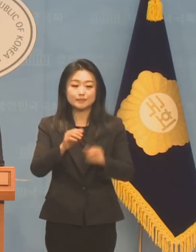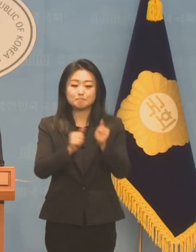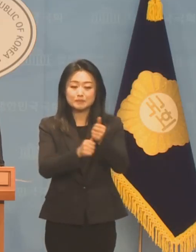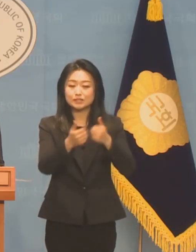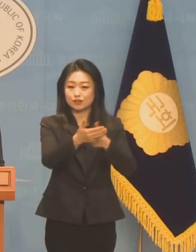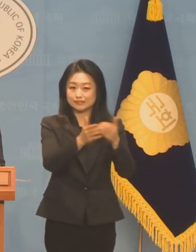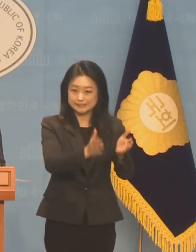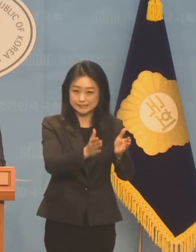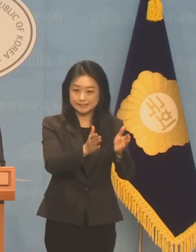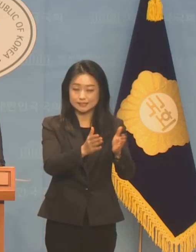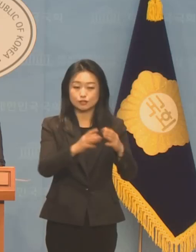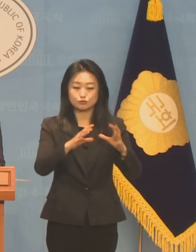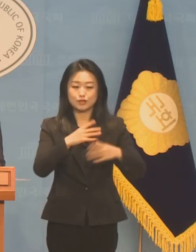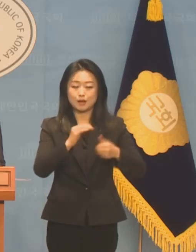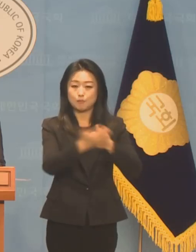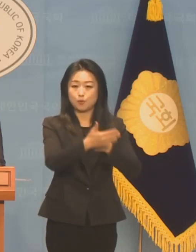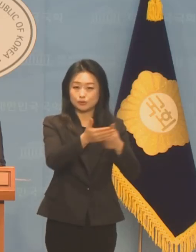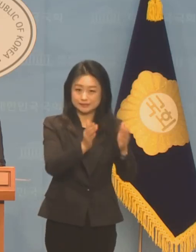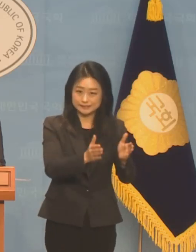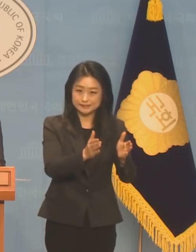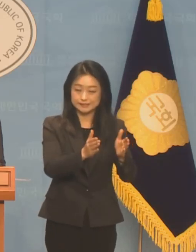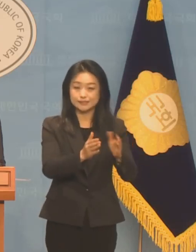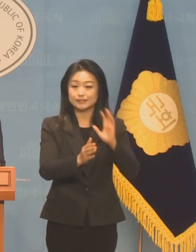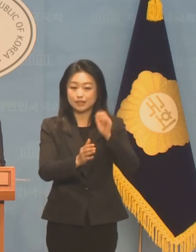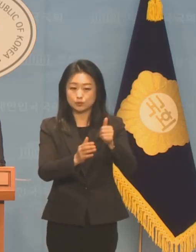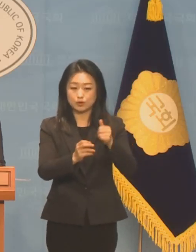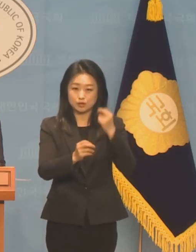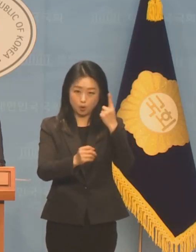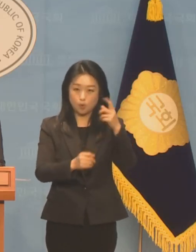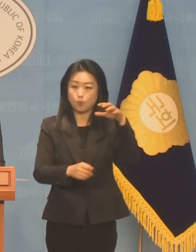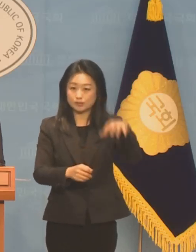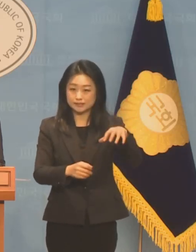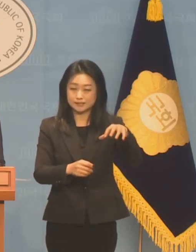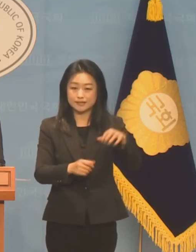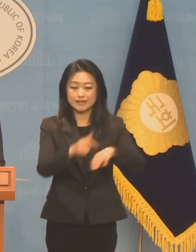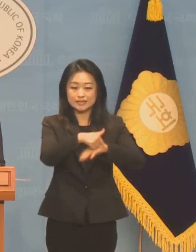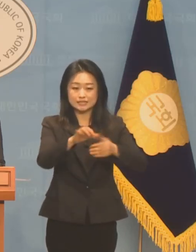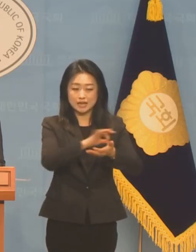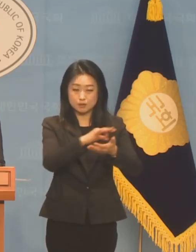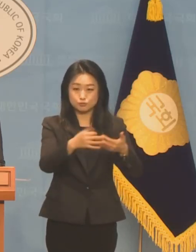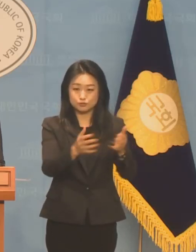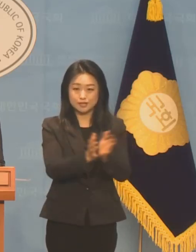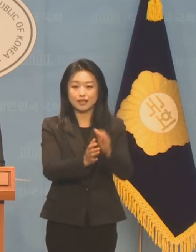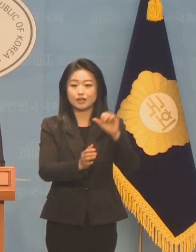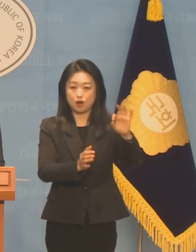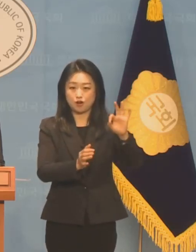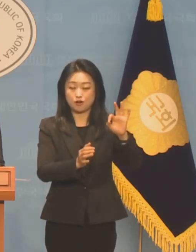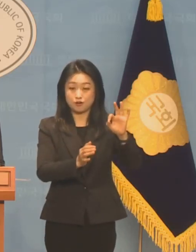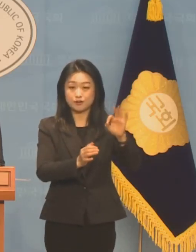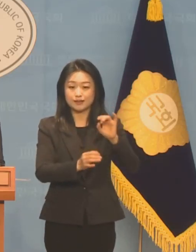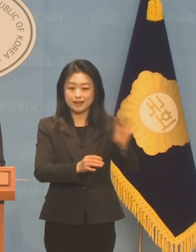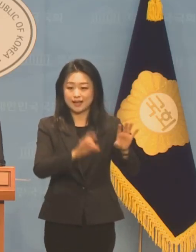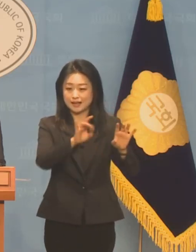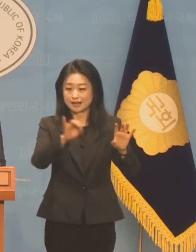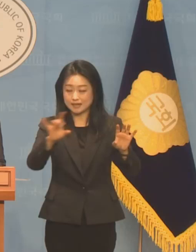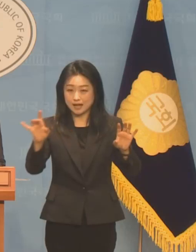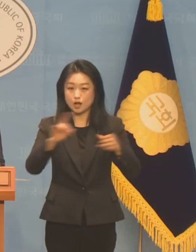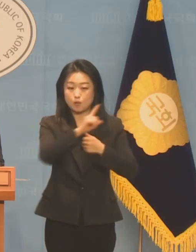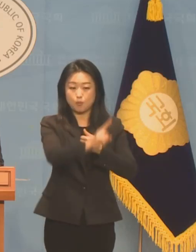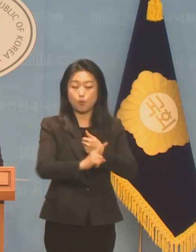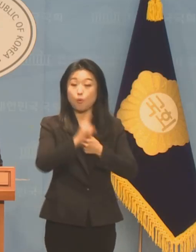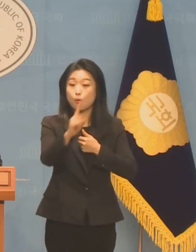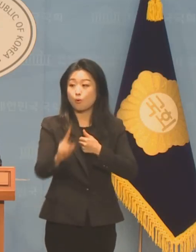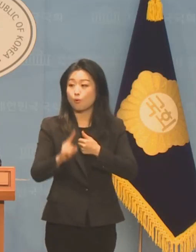비서실, 국가안보실, 대통령 경호처, 기재부 등 10개 기관으로부터 각각 기관 보고를